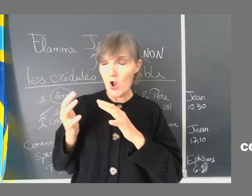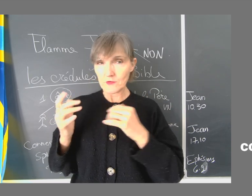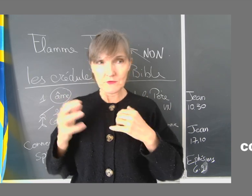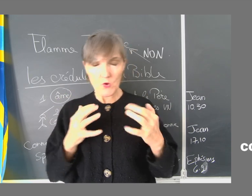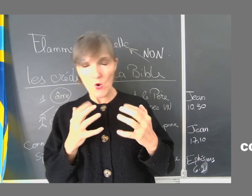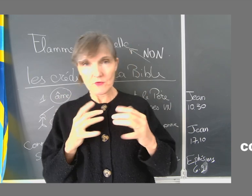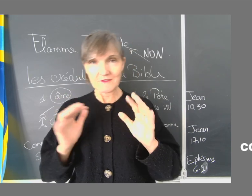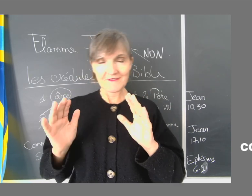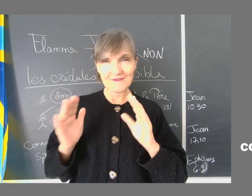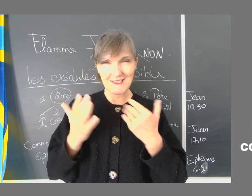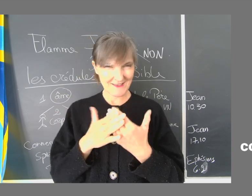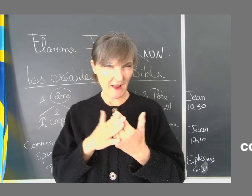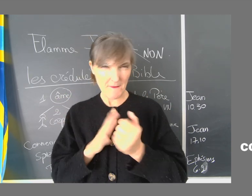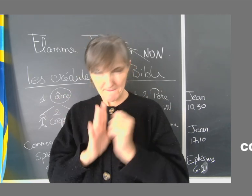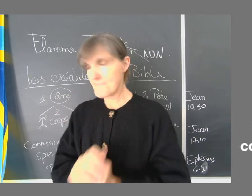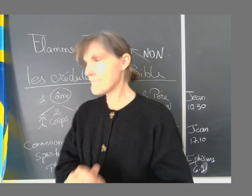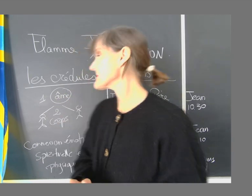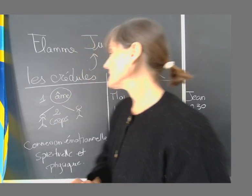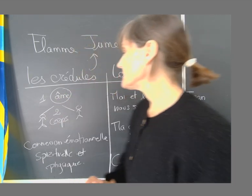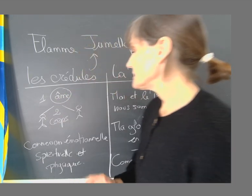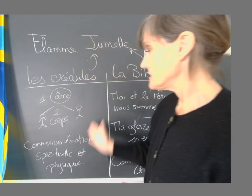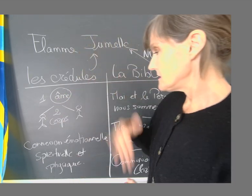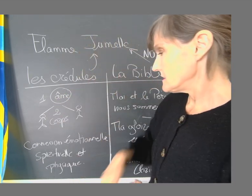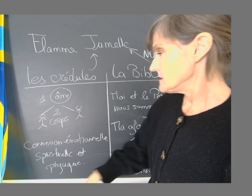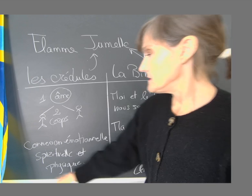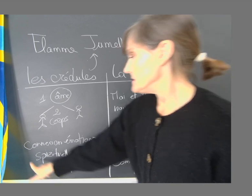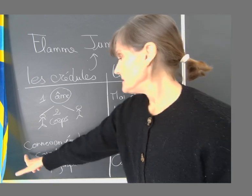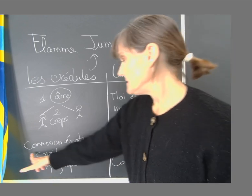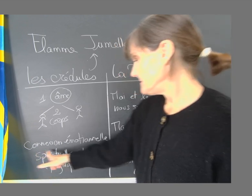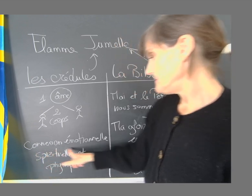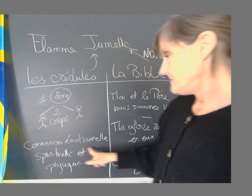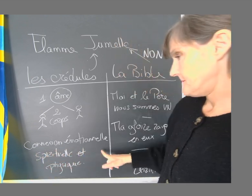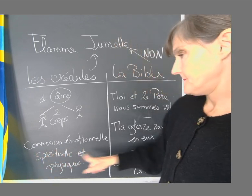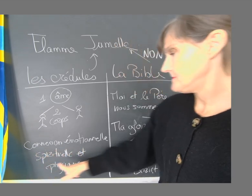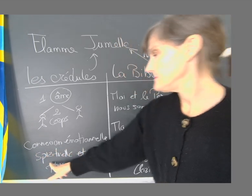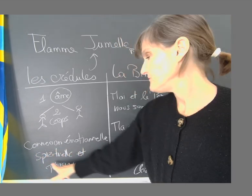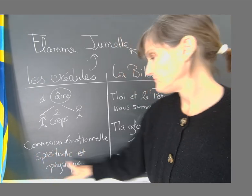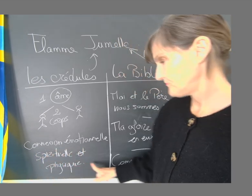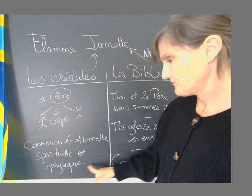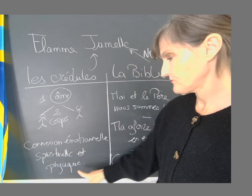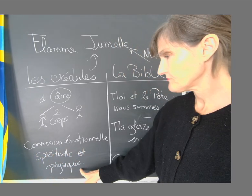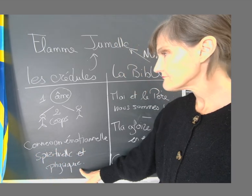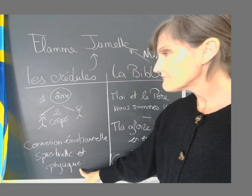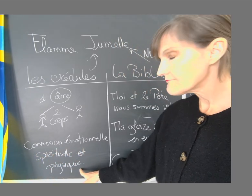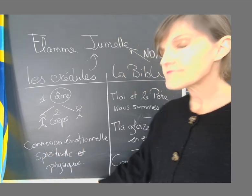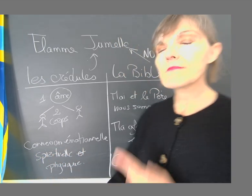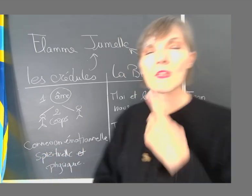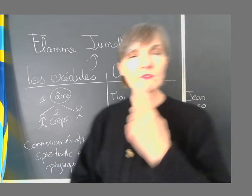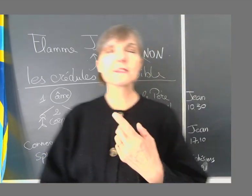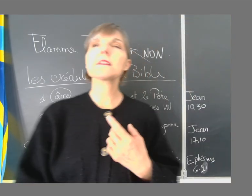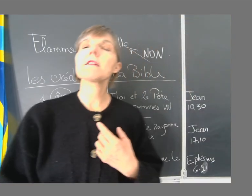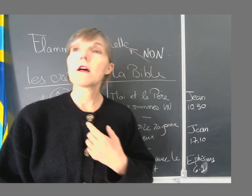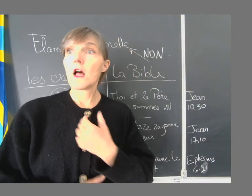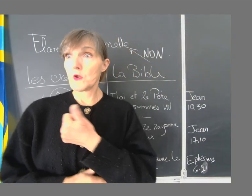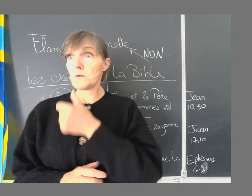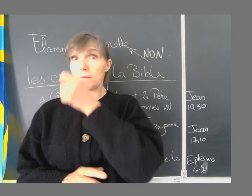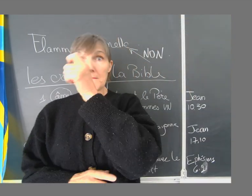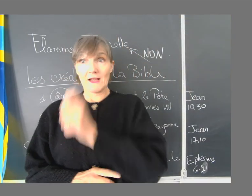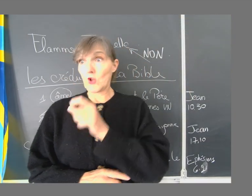connexion très forte entre ces deux personnes on parle de connexion émotionnelle spirituelle